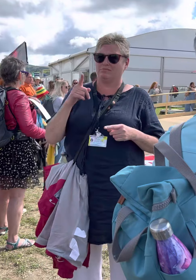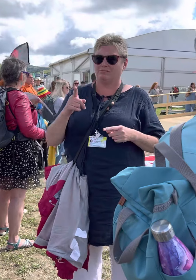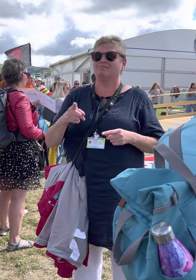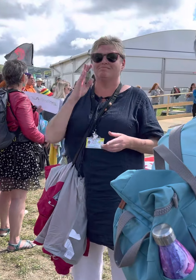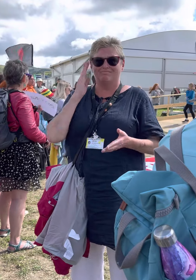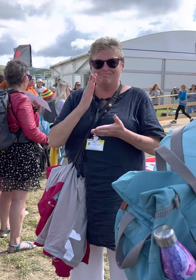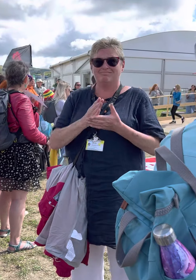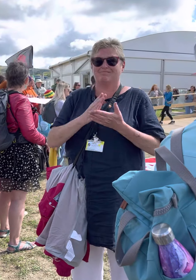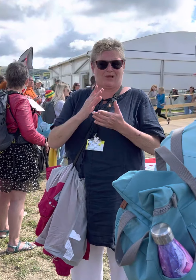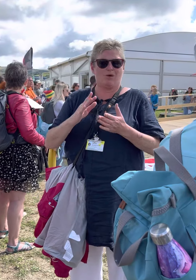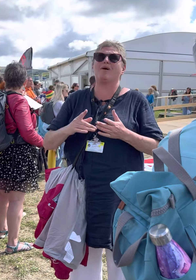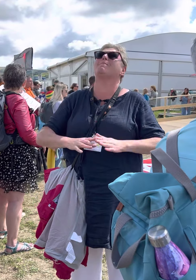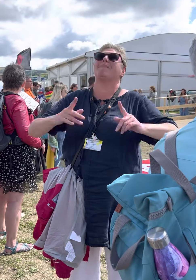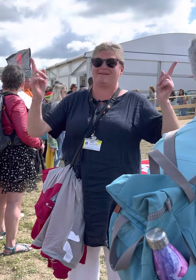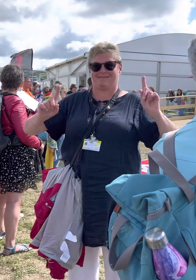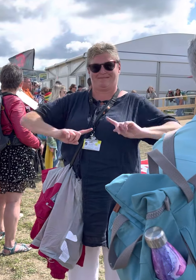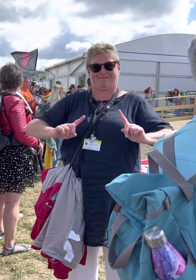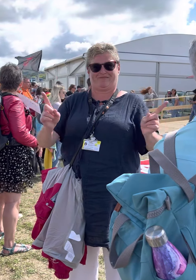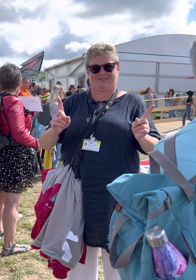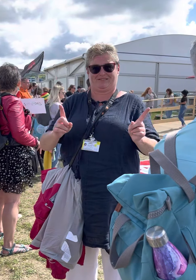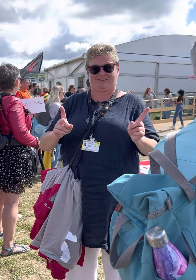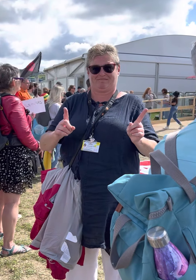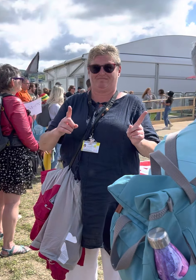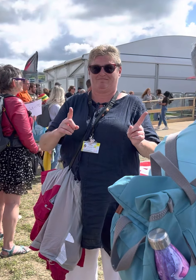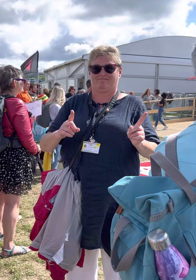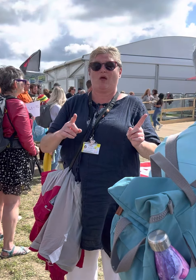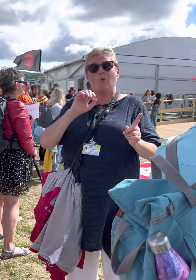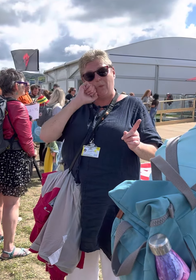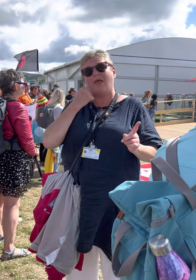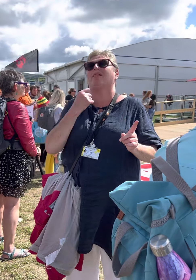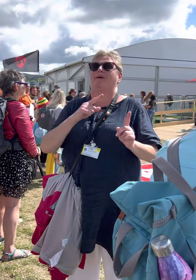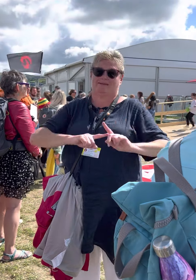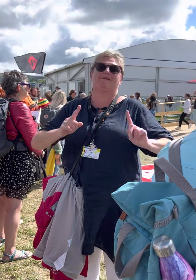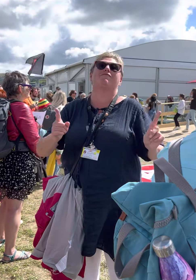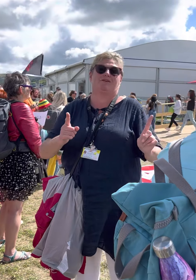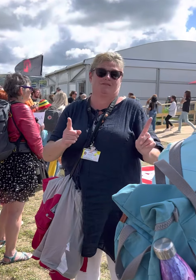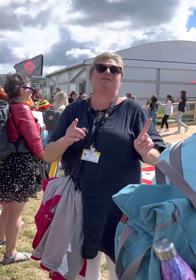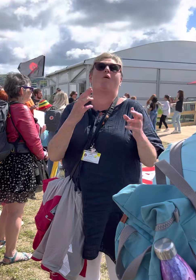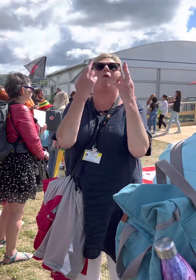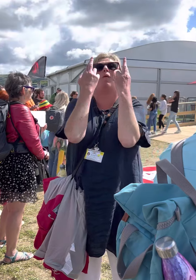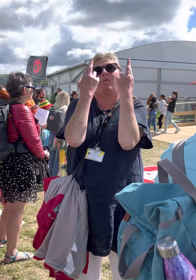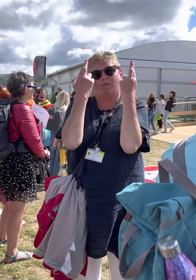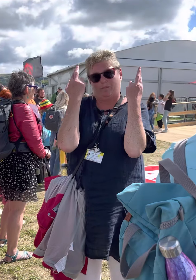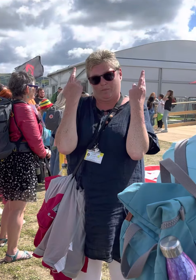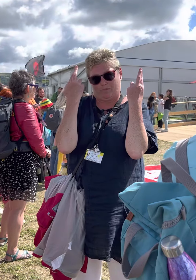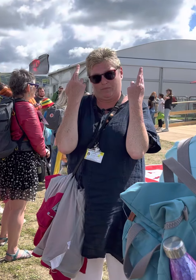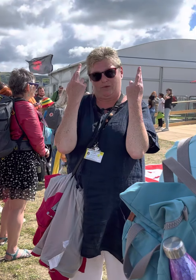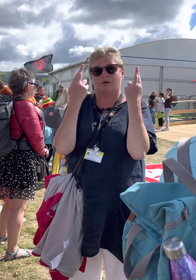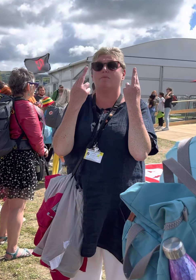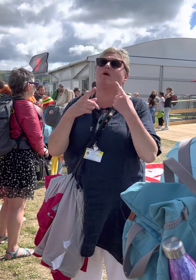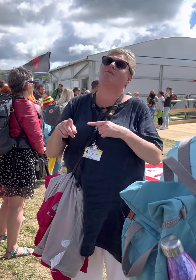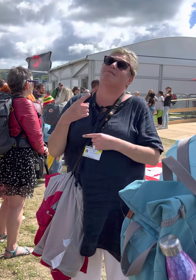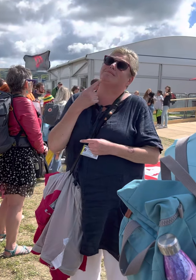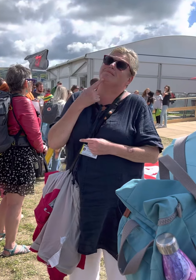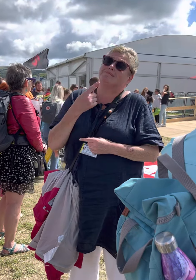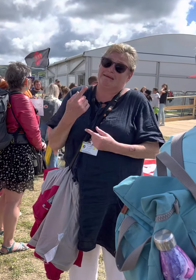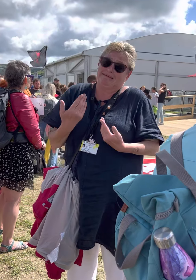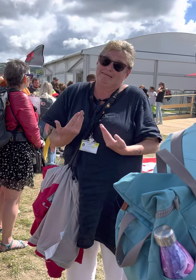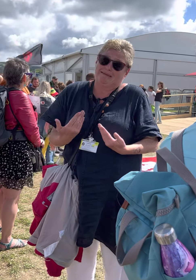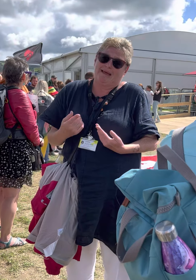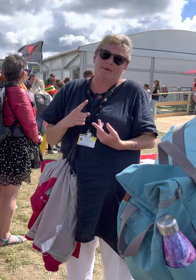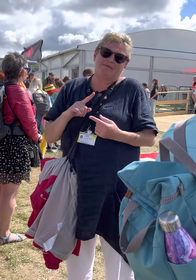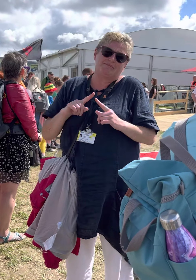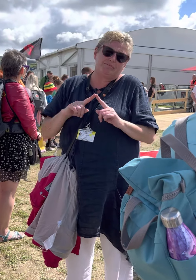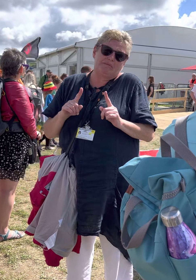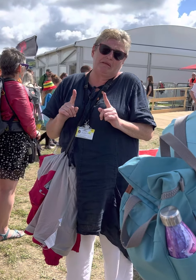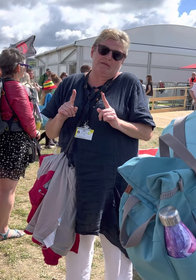yn gwneud wahaniaeth mawr, o fydd o'n gwneud wahaniaeth iawr, da ni'n gobeithio. Ond dwi eisiau sôn heddiw am rhywbeth